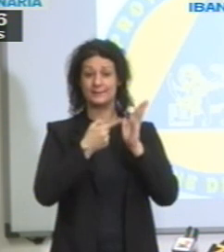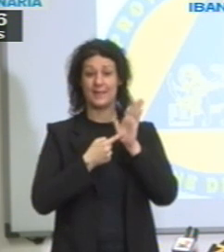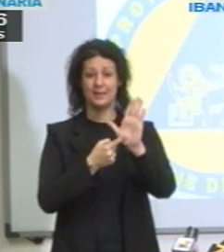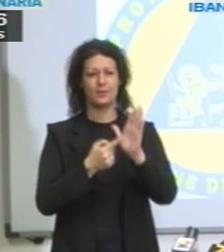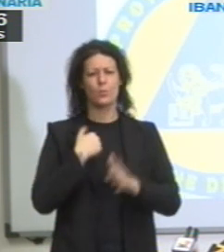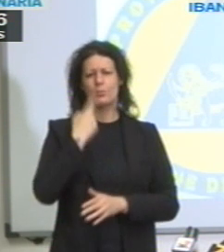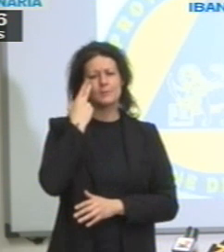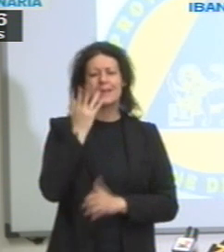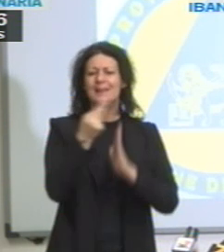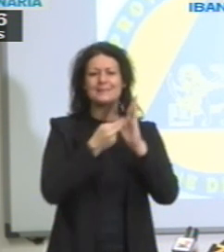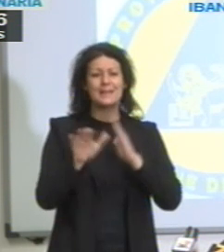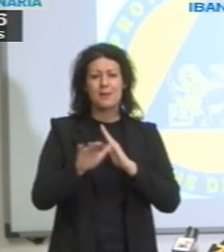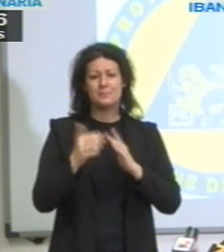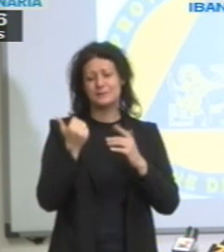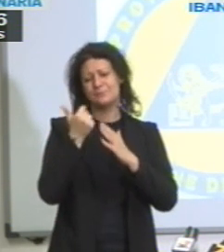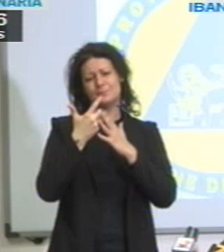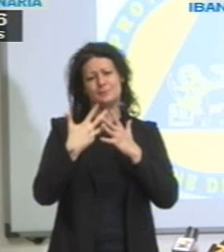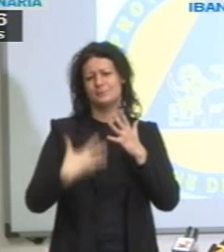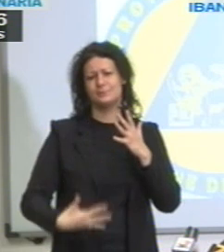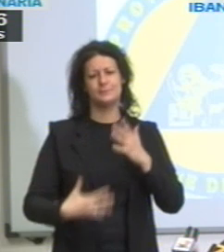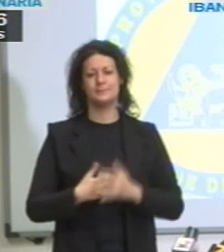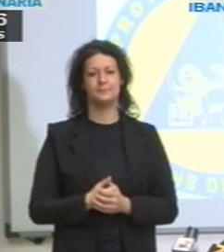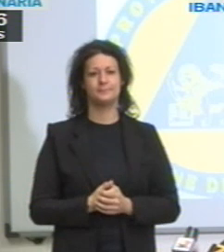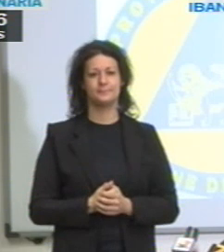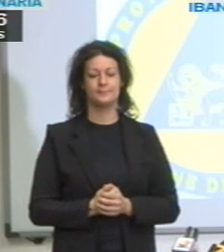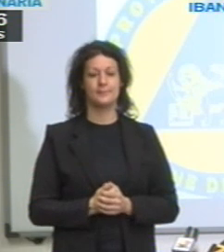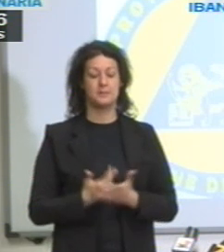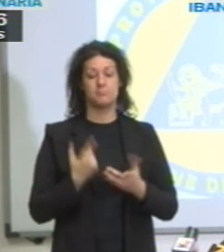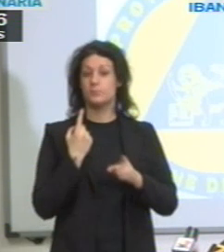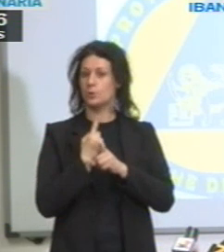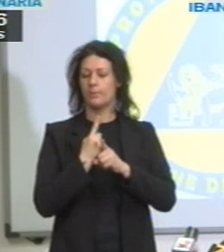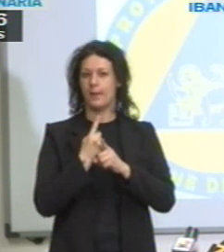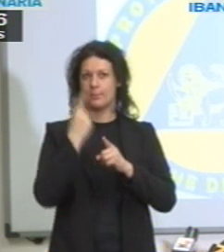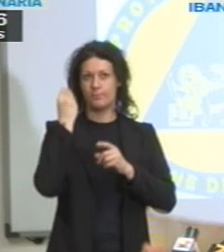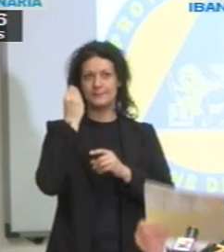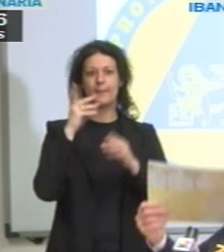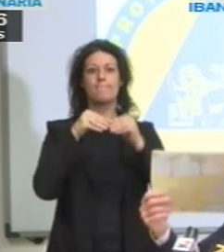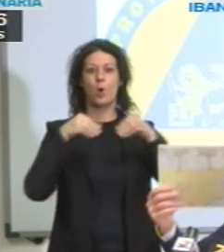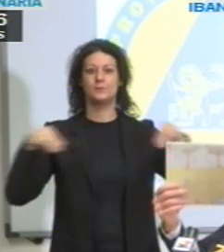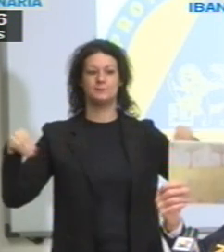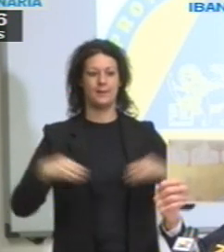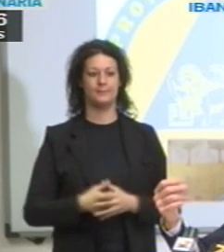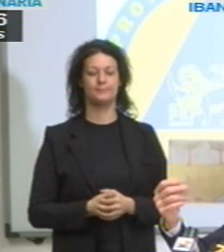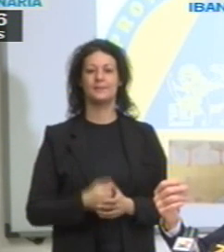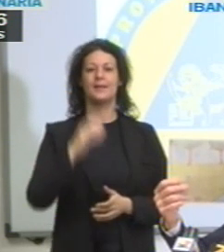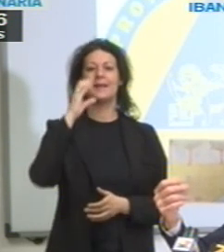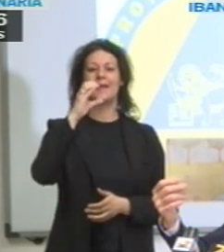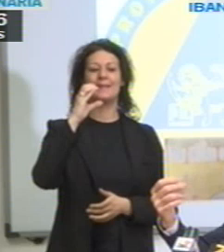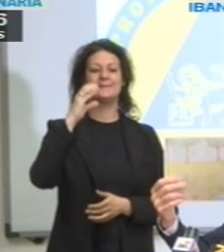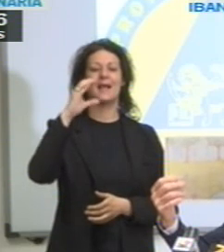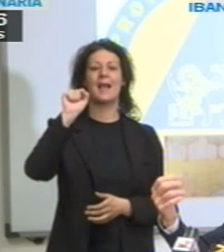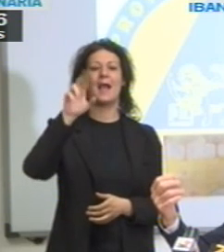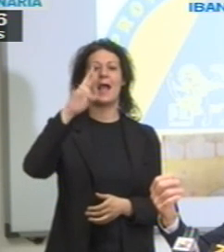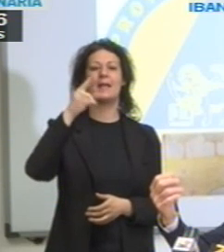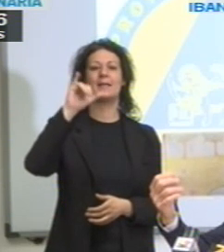abbiamo centinaia, veramente sarà, è veramente, pensare a una mostra sarà veramente bello. Cristian Cariolato, di 11 anni,